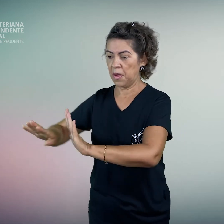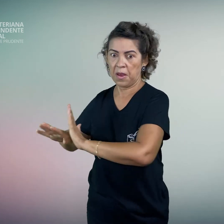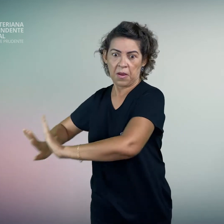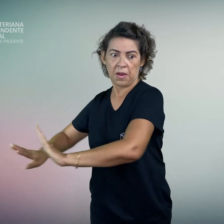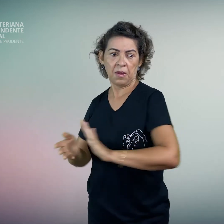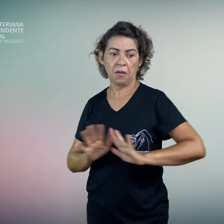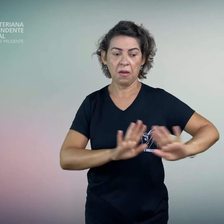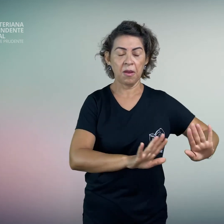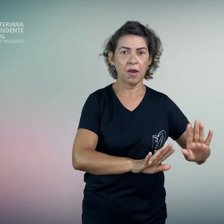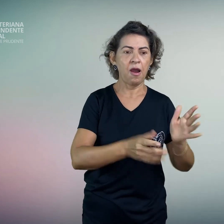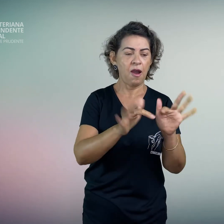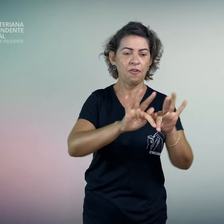família.